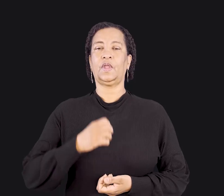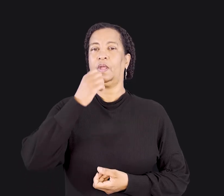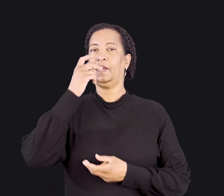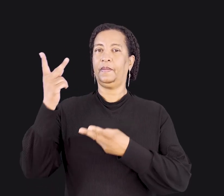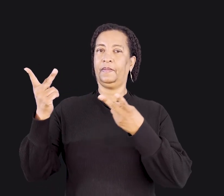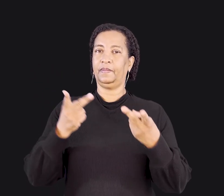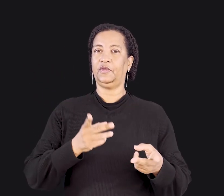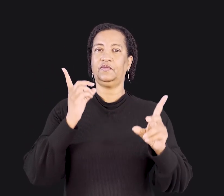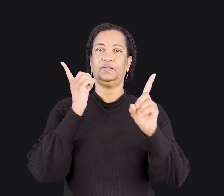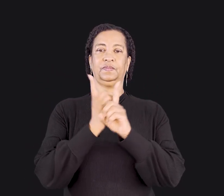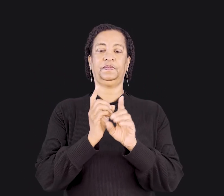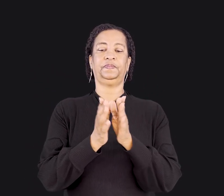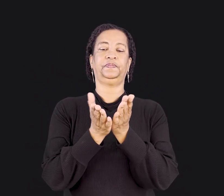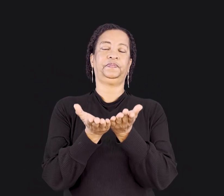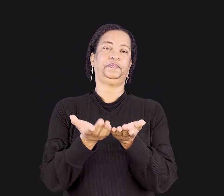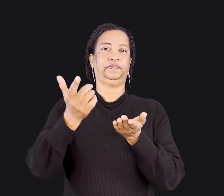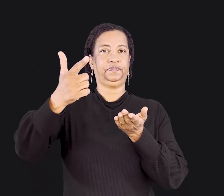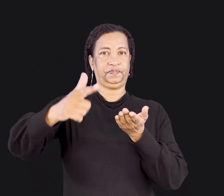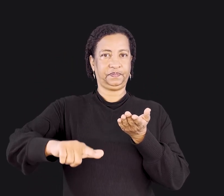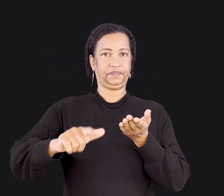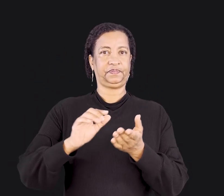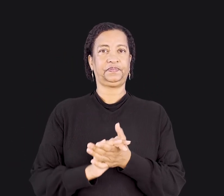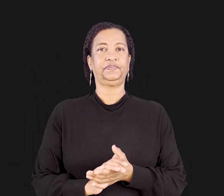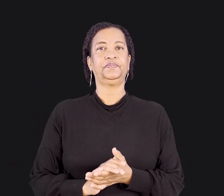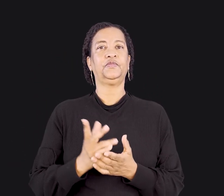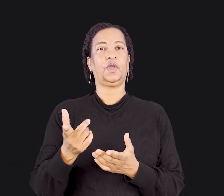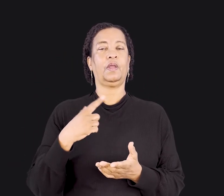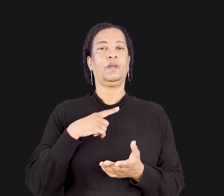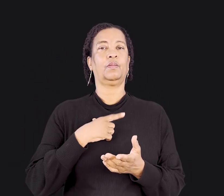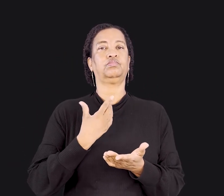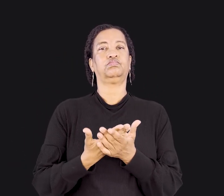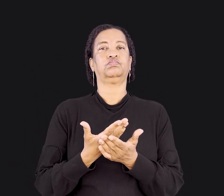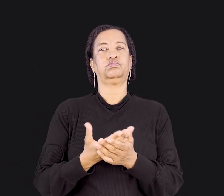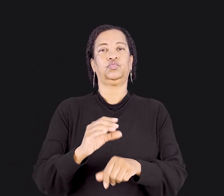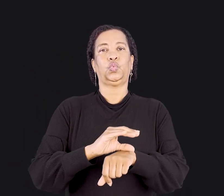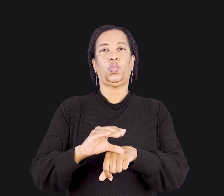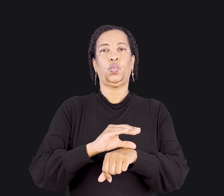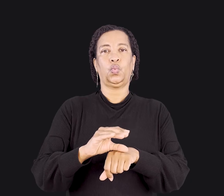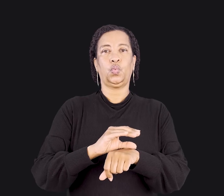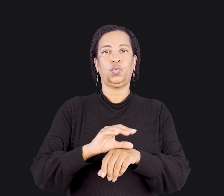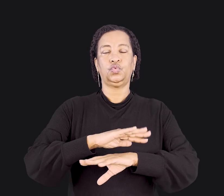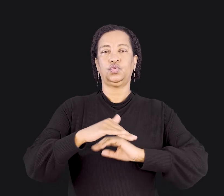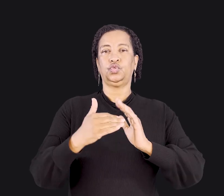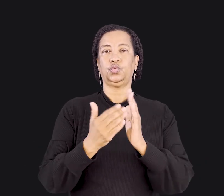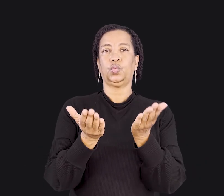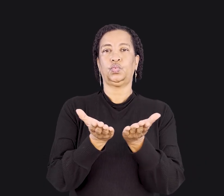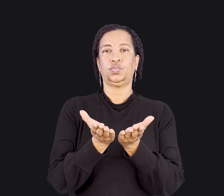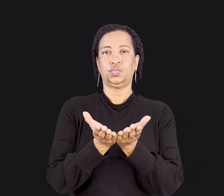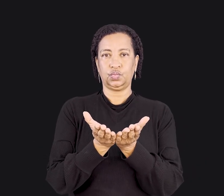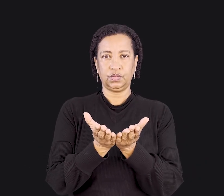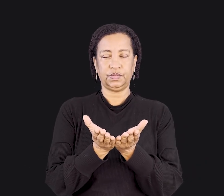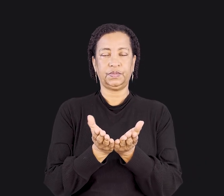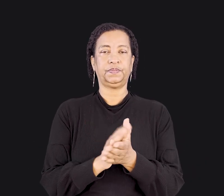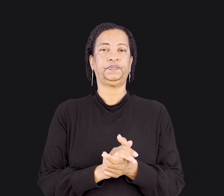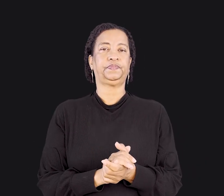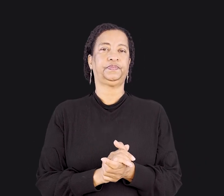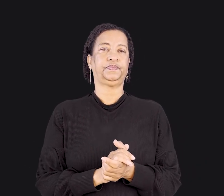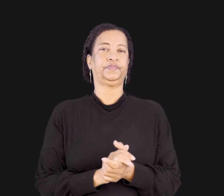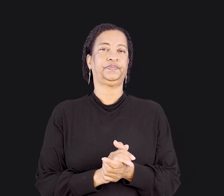Seja bem-vindo para mais um encontro com a Palavra. Esse programa faz parte de um curso de estudo de todos os livros da Bíblia. Atualmente estamos